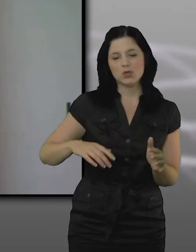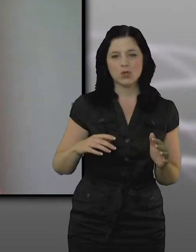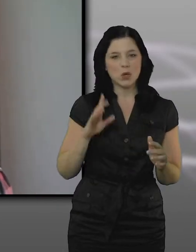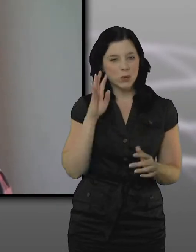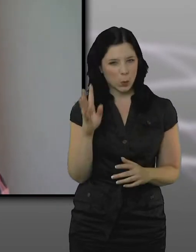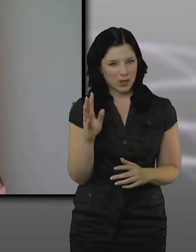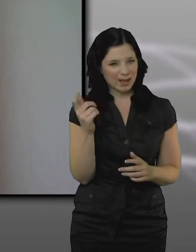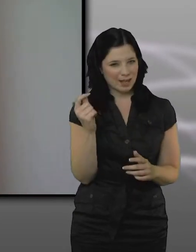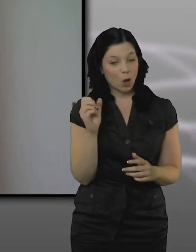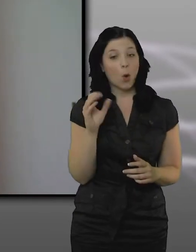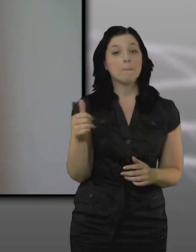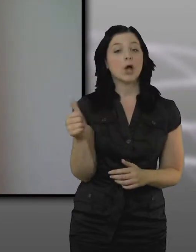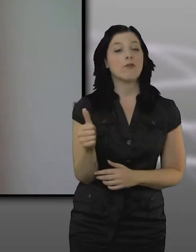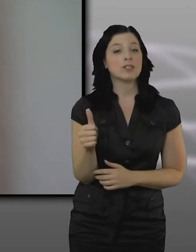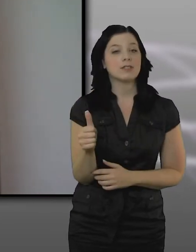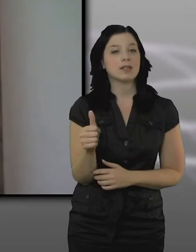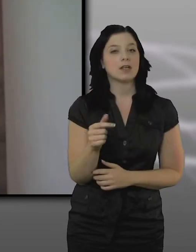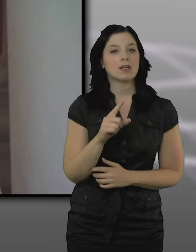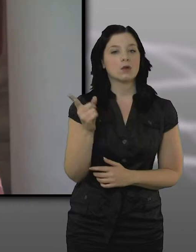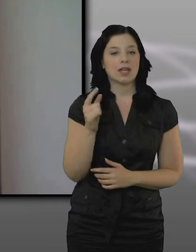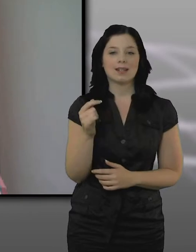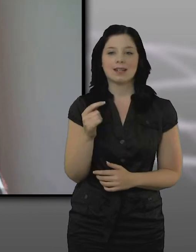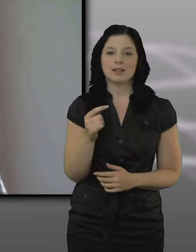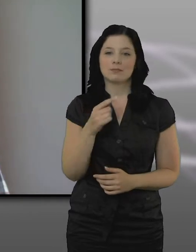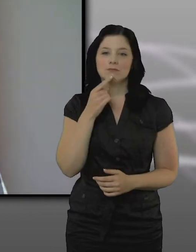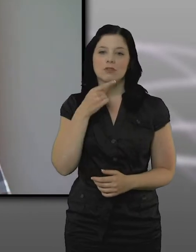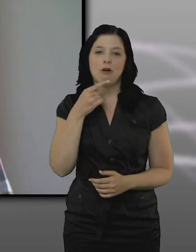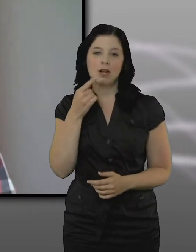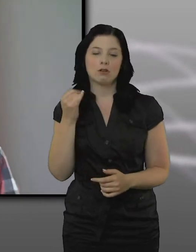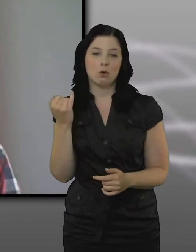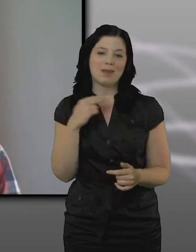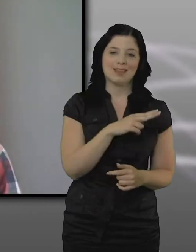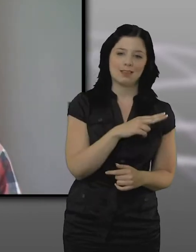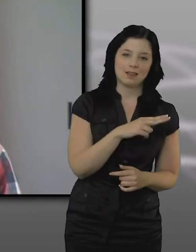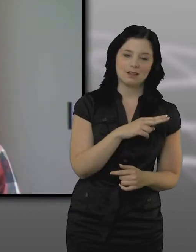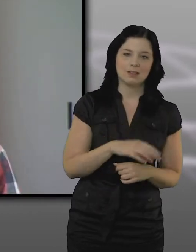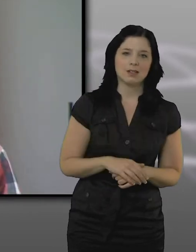grann när det behövs. Och så kommer den in och berättar. En jätteduktig